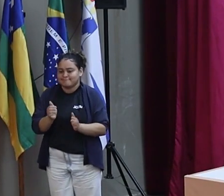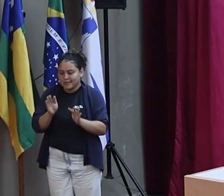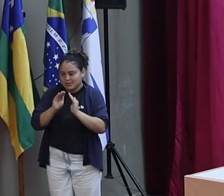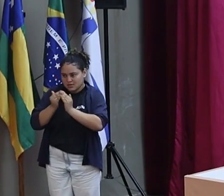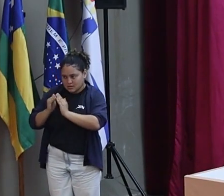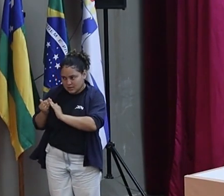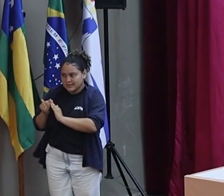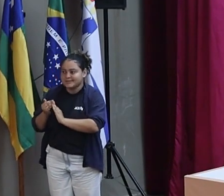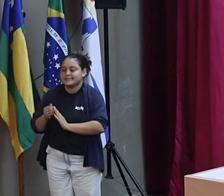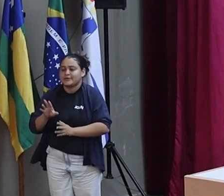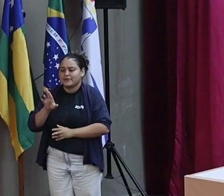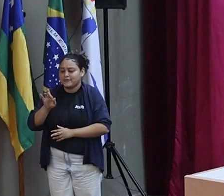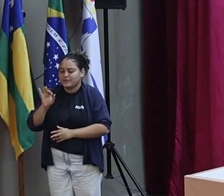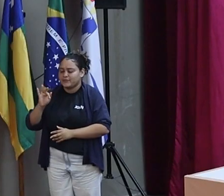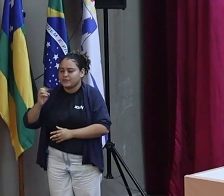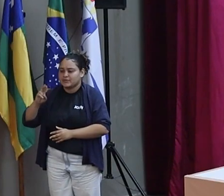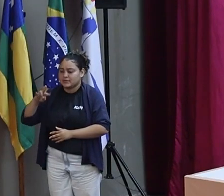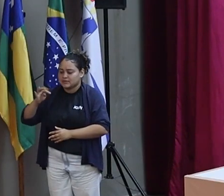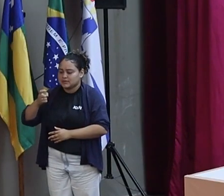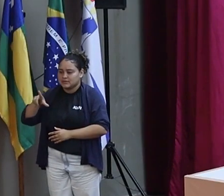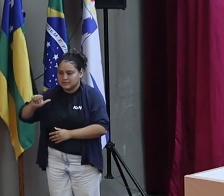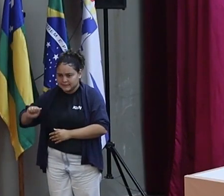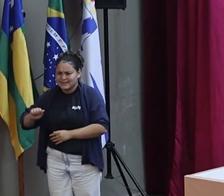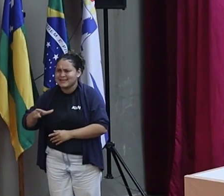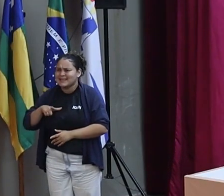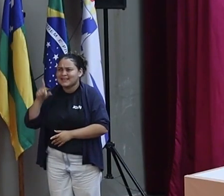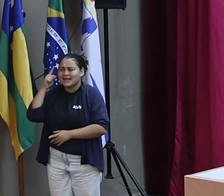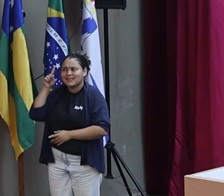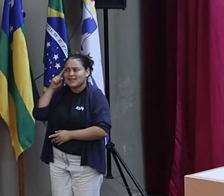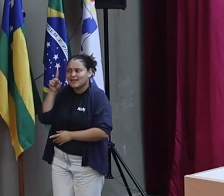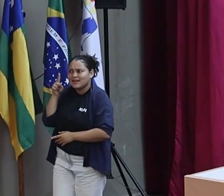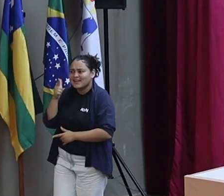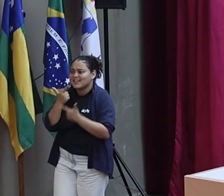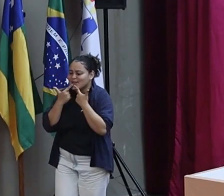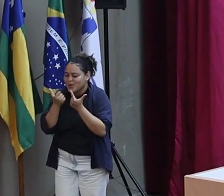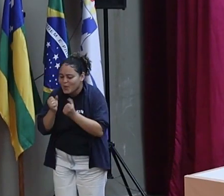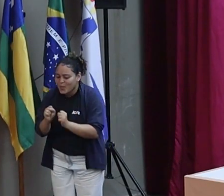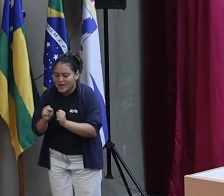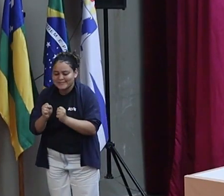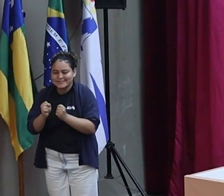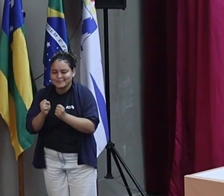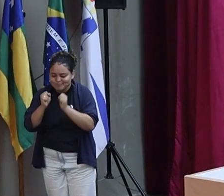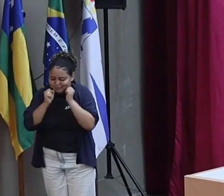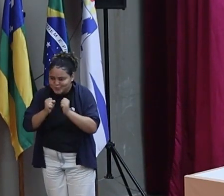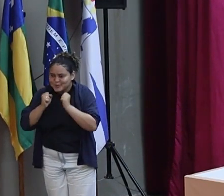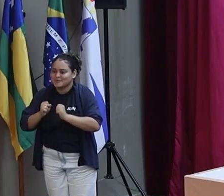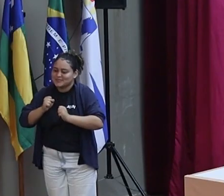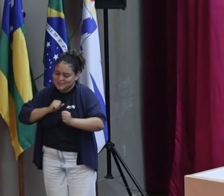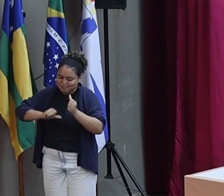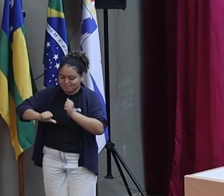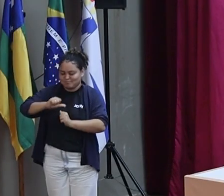é? Em que ele traz justamente essa ideia de como a linguagem ela pode fazer essas